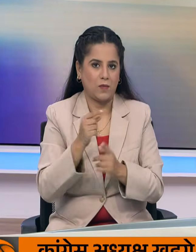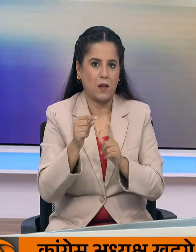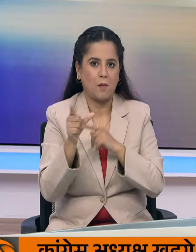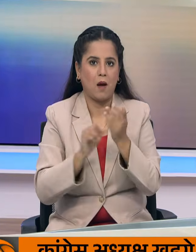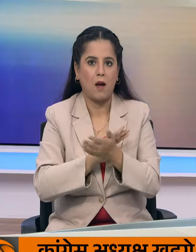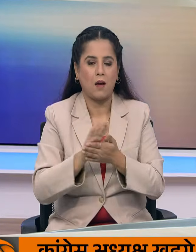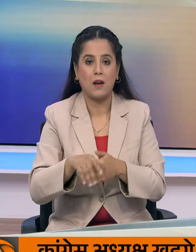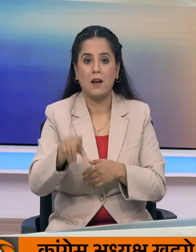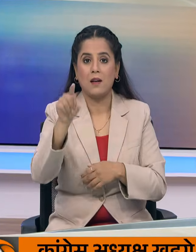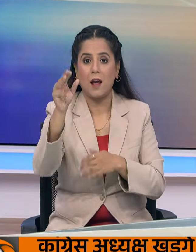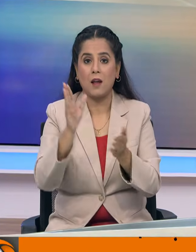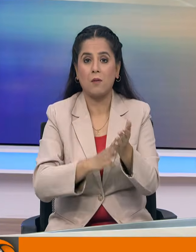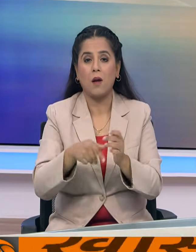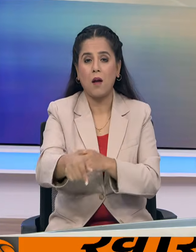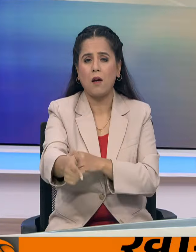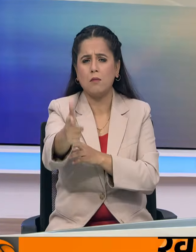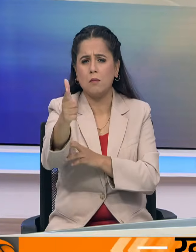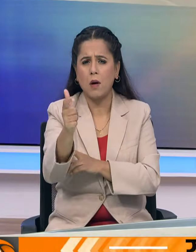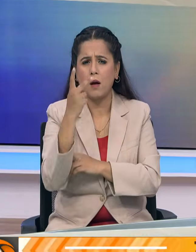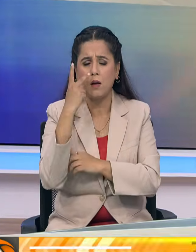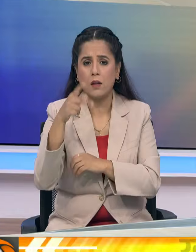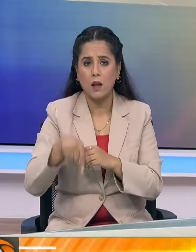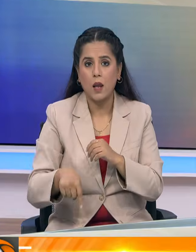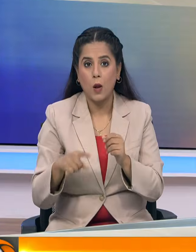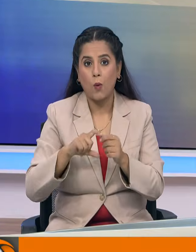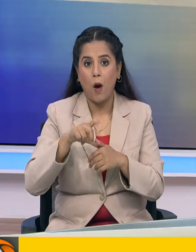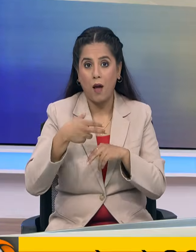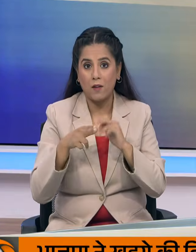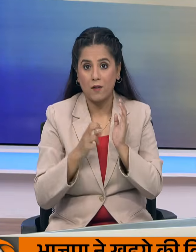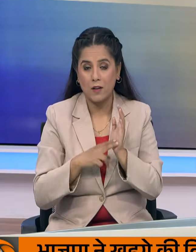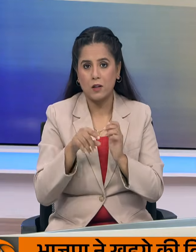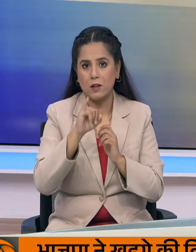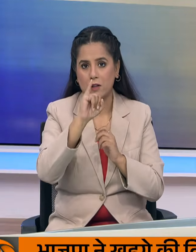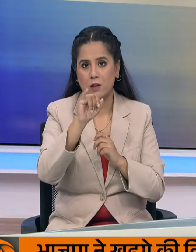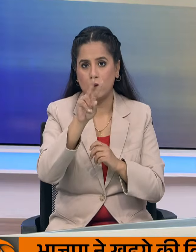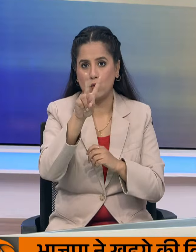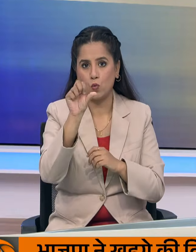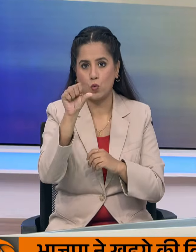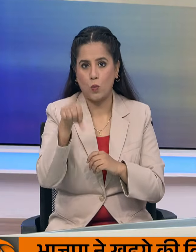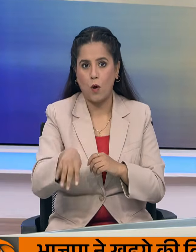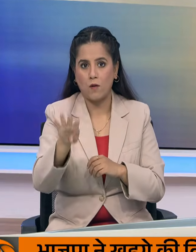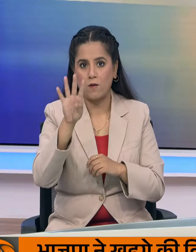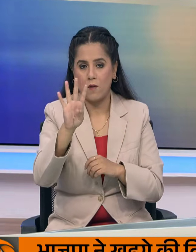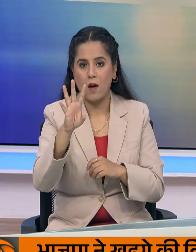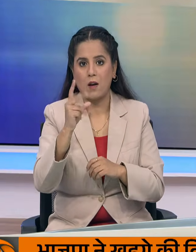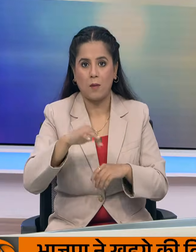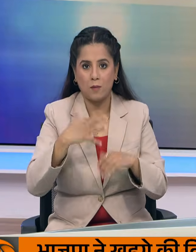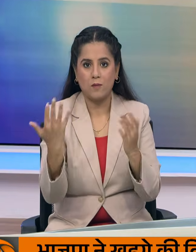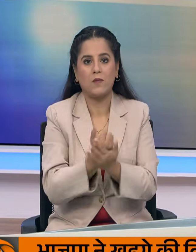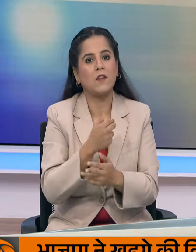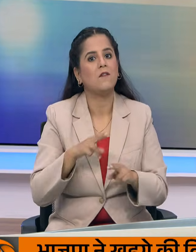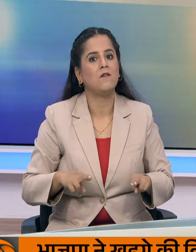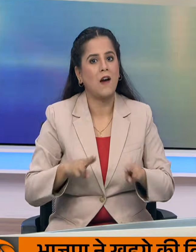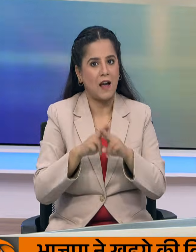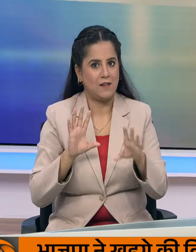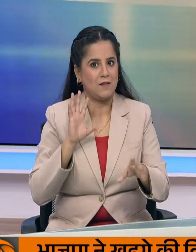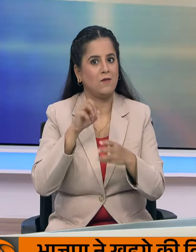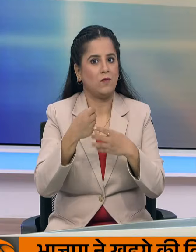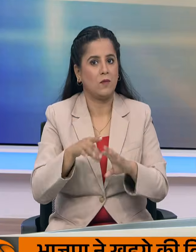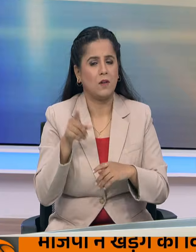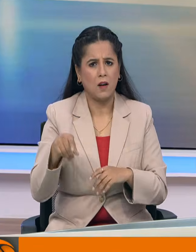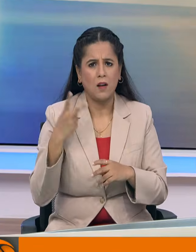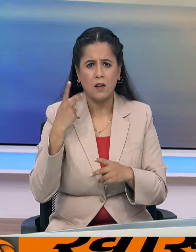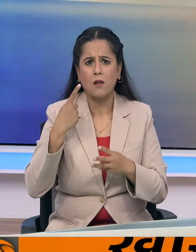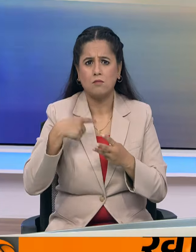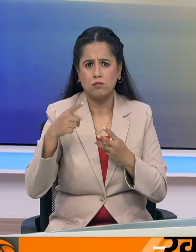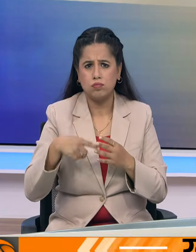महिला 10 मीटर एयर राइफल में क्वालिफिकेशन में 629.4 अंक हासिल कर फाइनल में जगह बनाई थी। उन्होंने